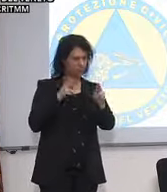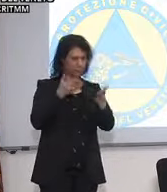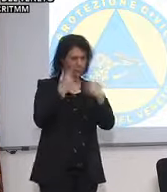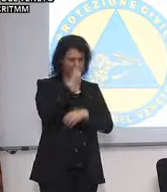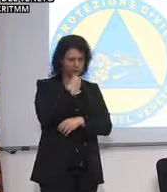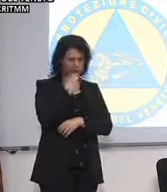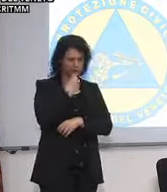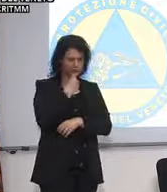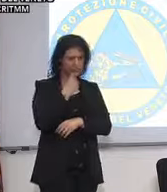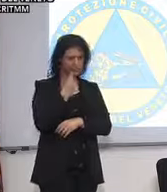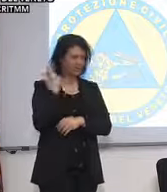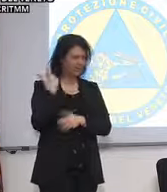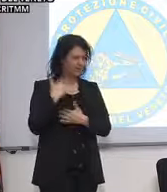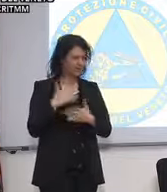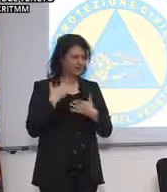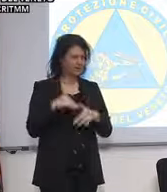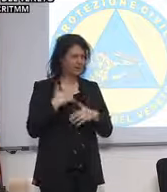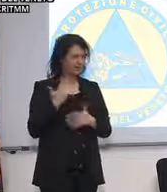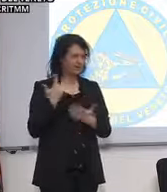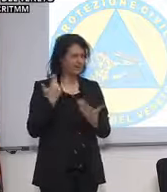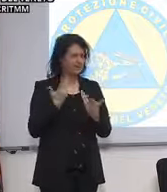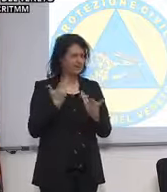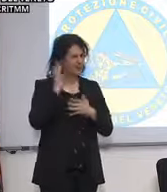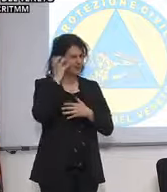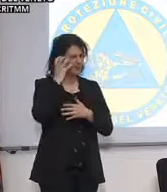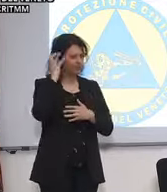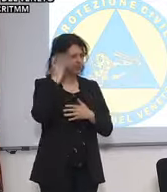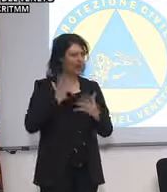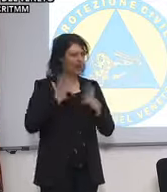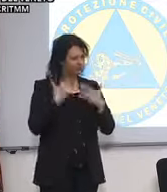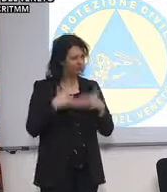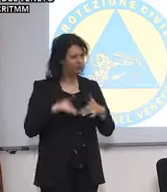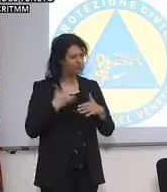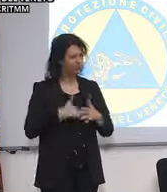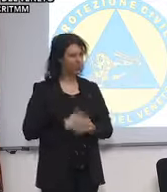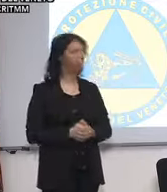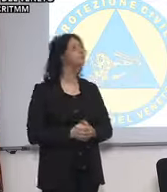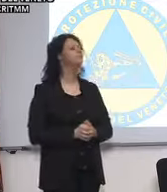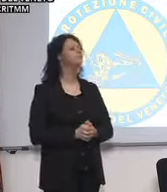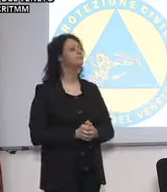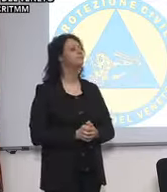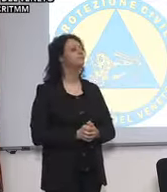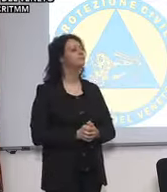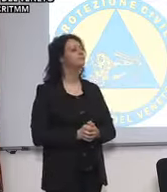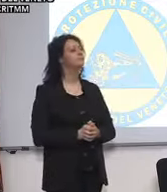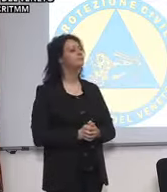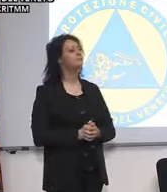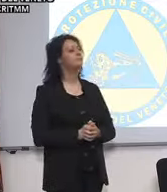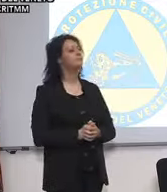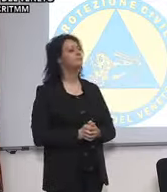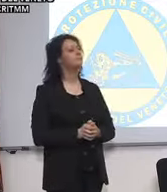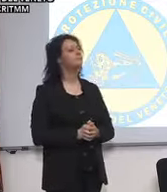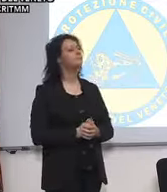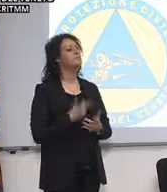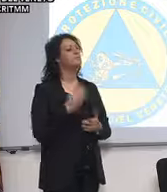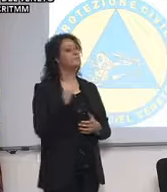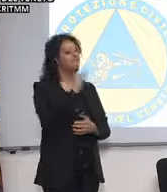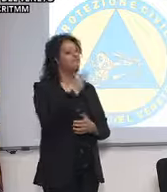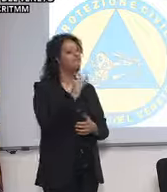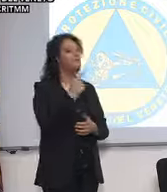coraggio. Il decreto, dice sempre il direttore Ancetti, riporta che sono sospesi i servizi